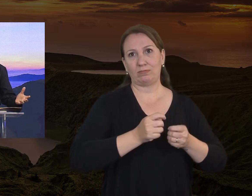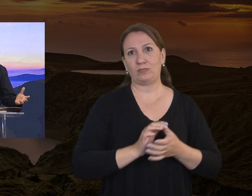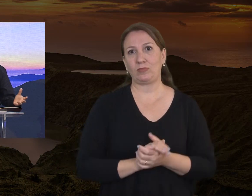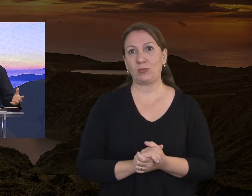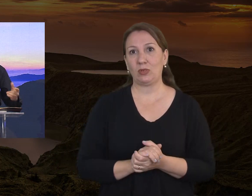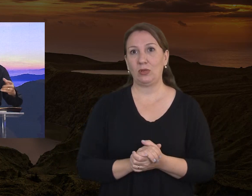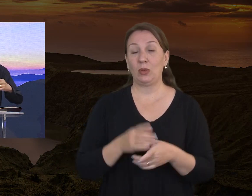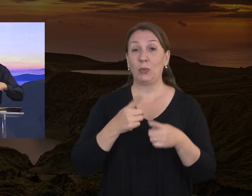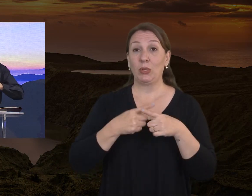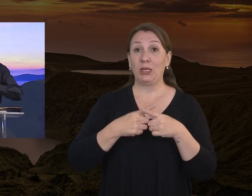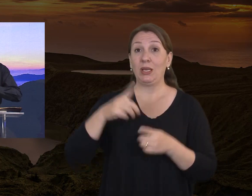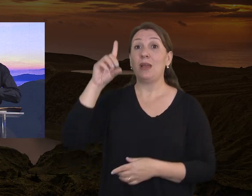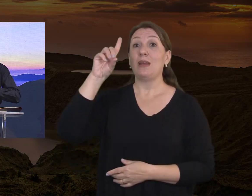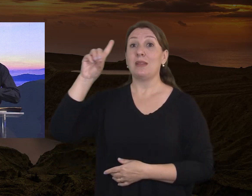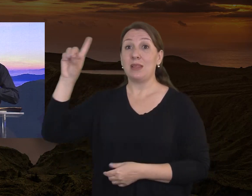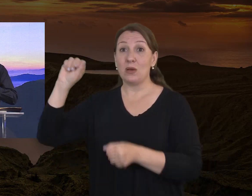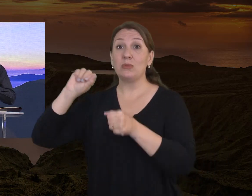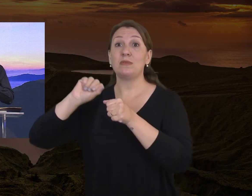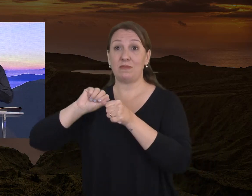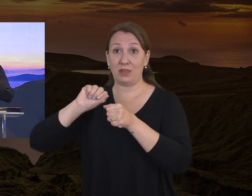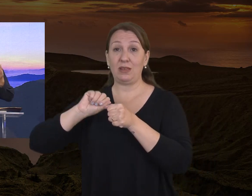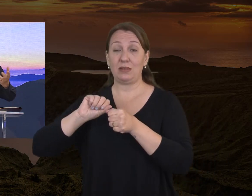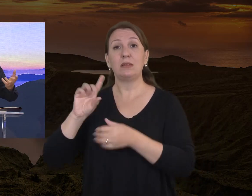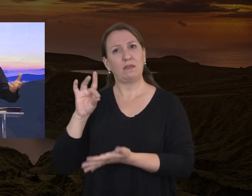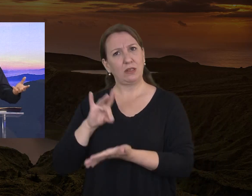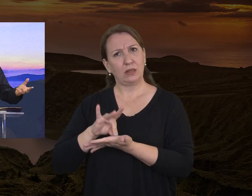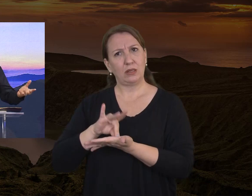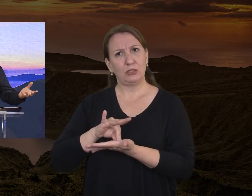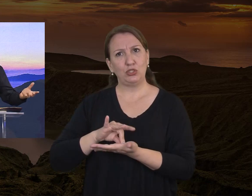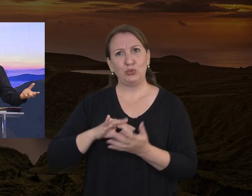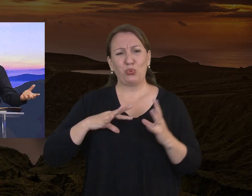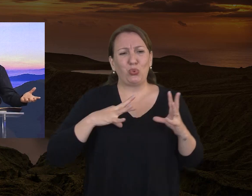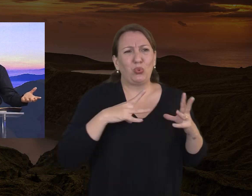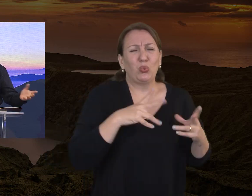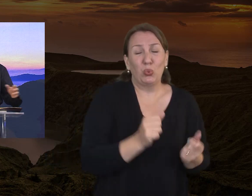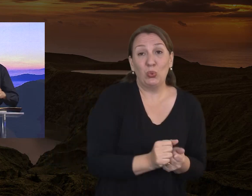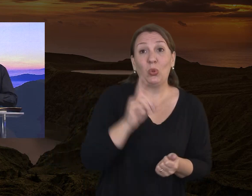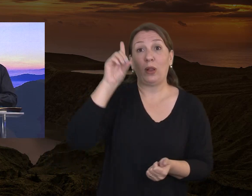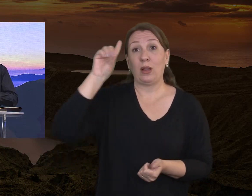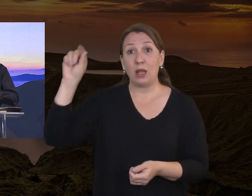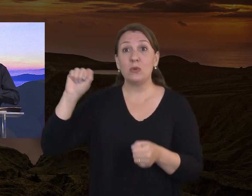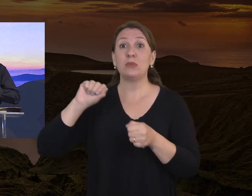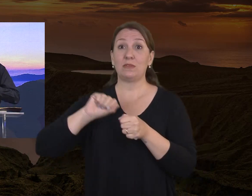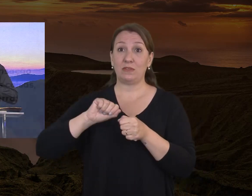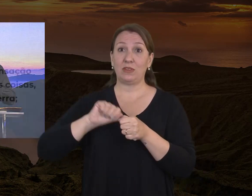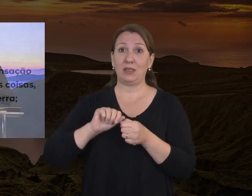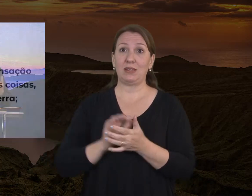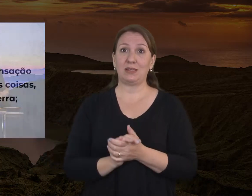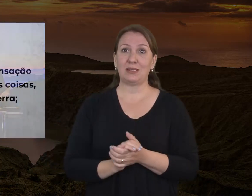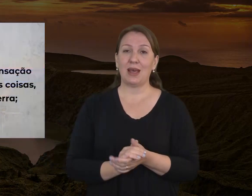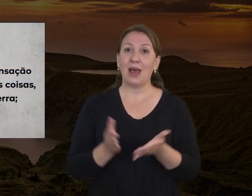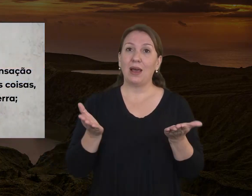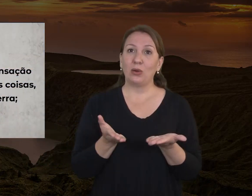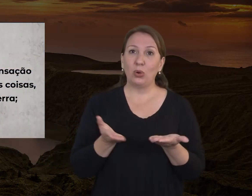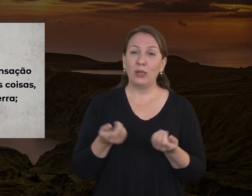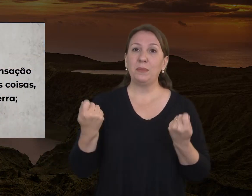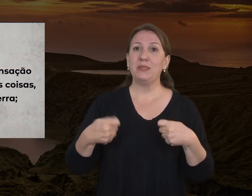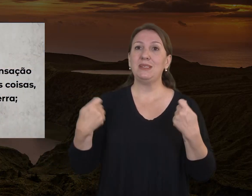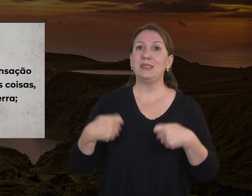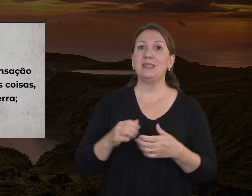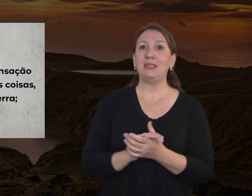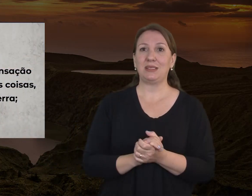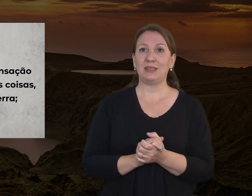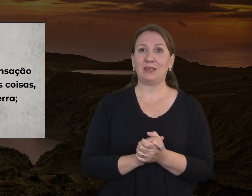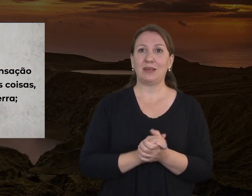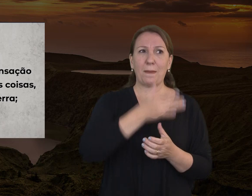coisas e Ele então tem uma administração a fazer, Ele tem uma gestão para